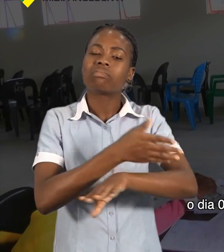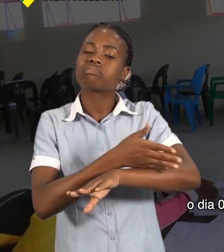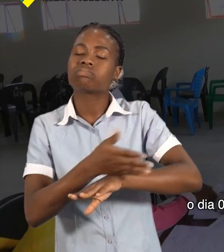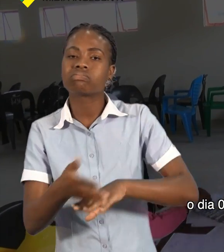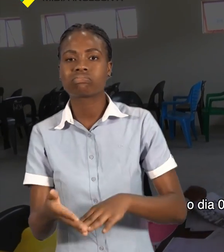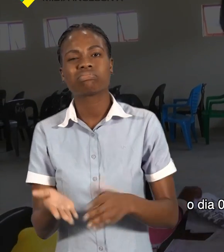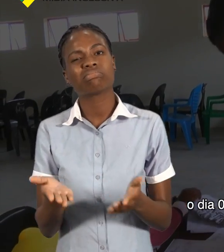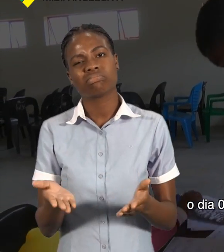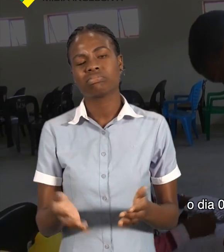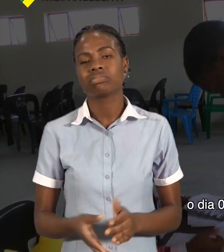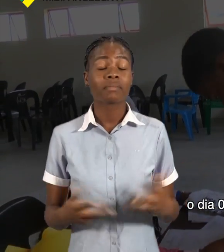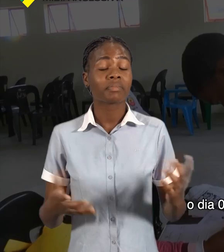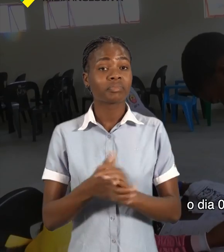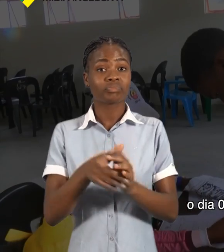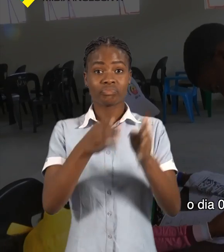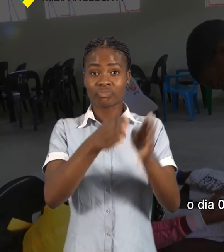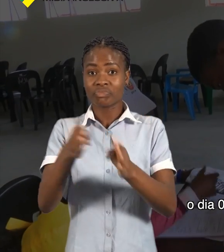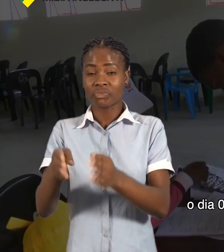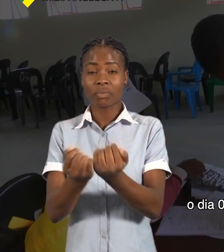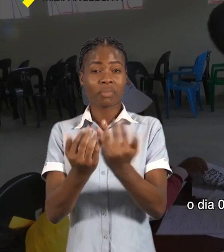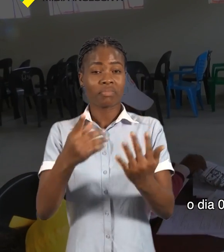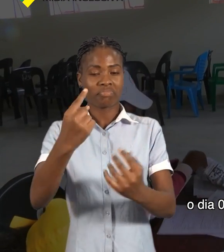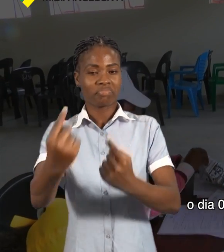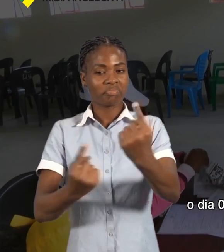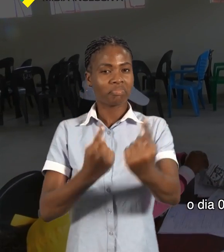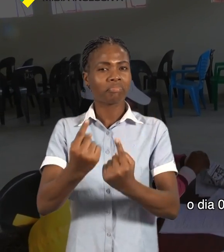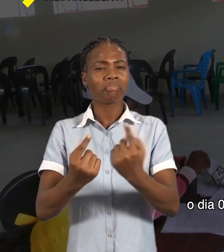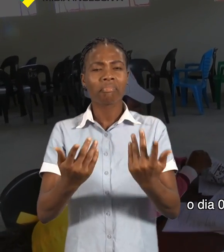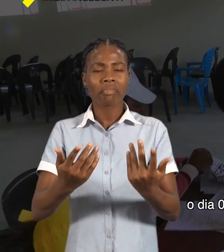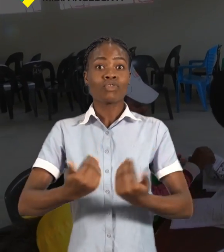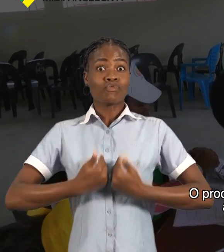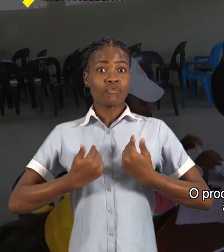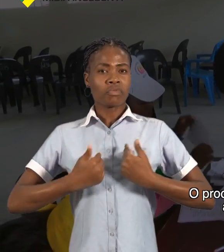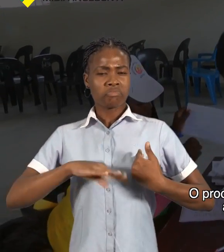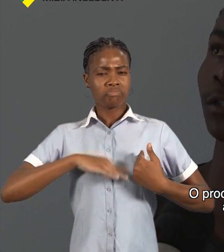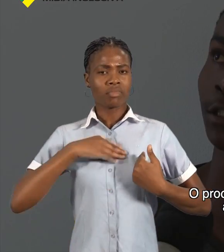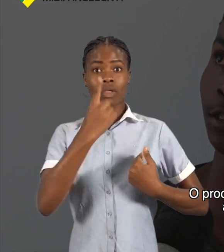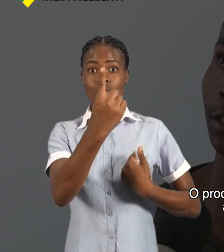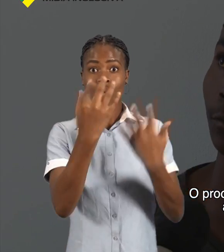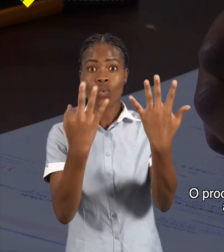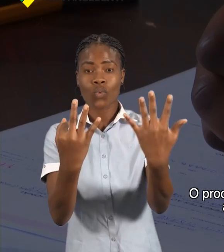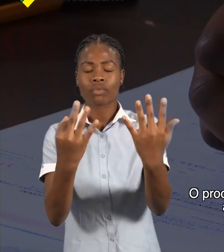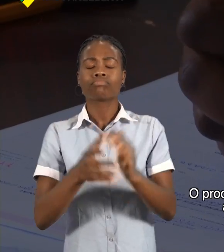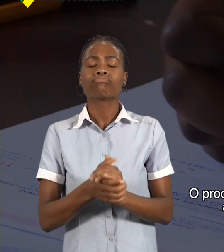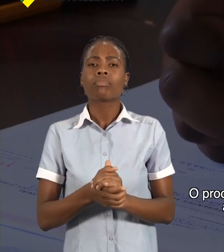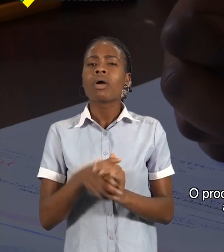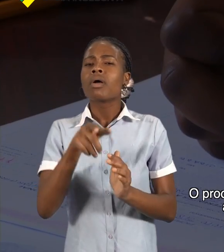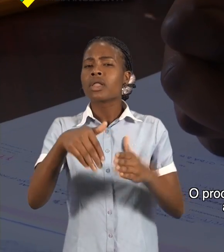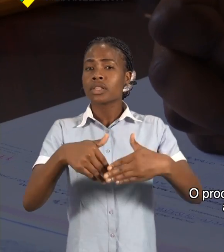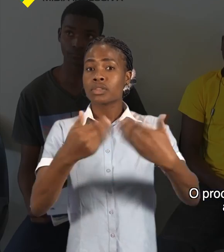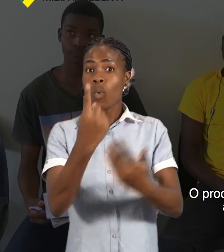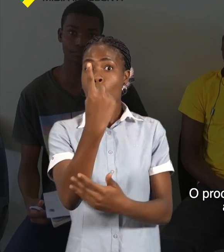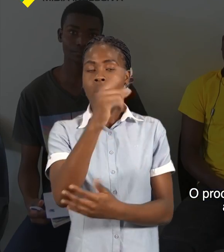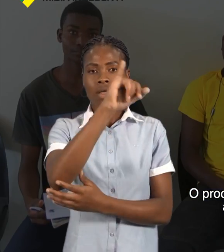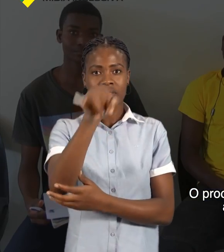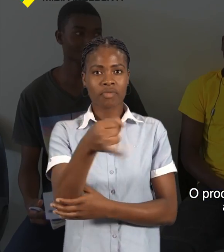31 de dezembro do ano corrente deve-se recensear. O processo de recenseamento termina a 29 de fevereiro de